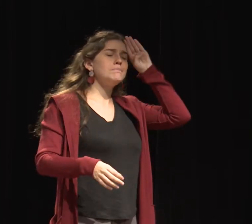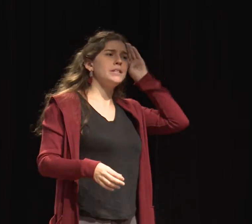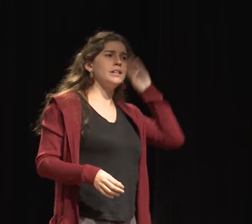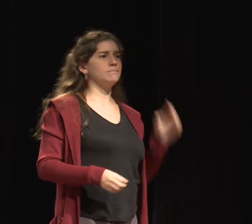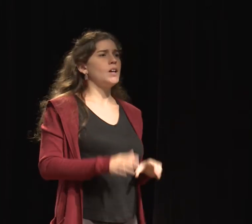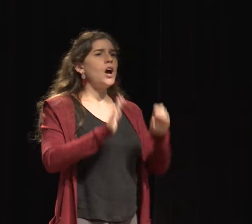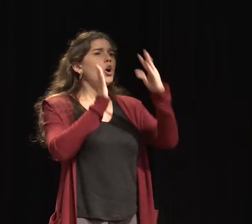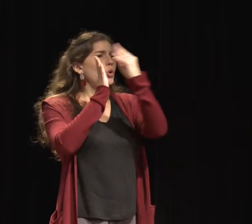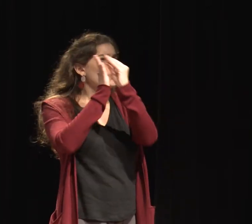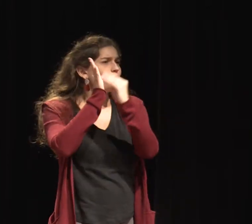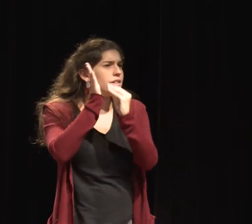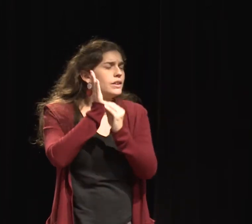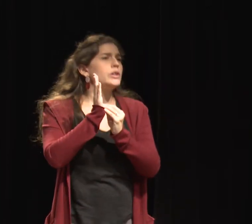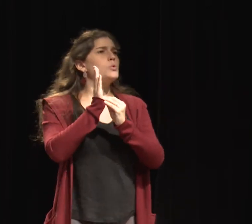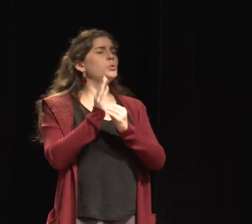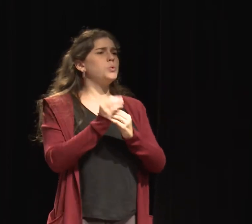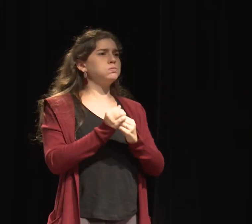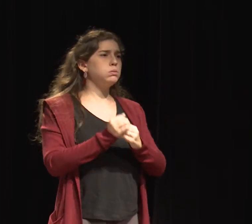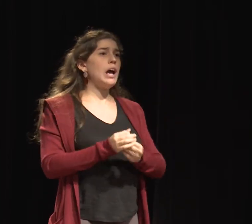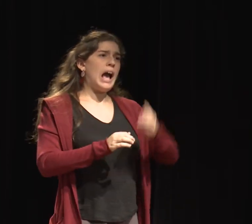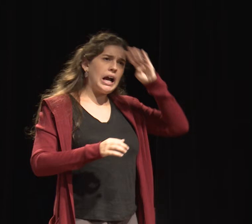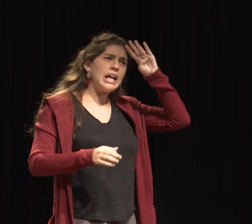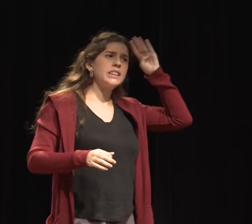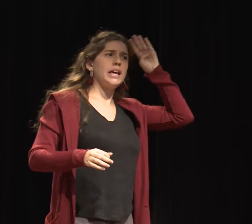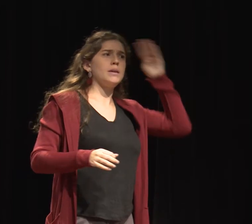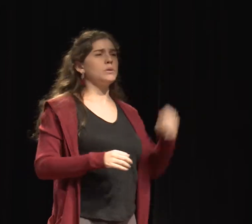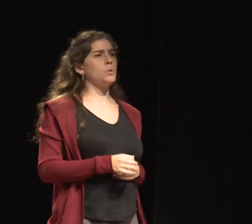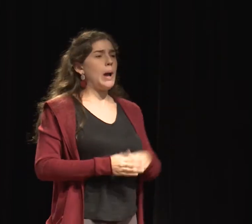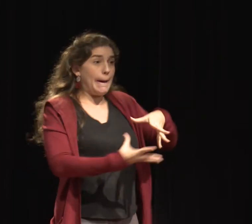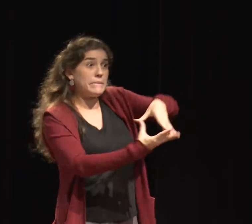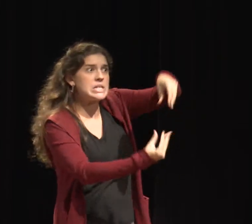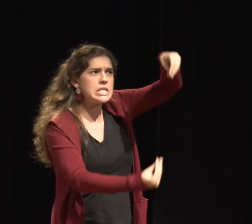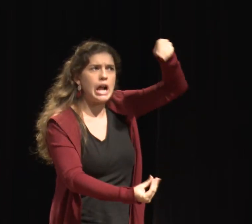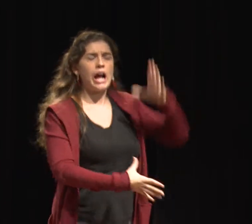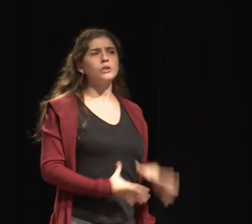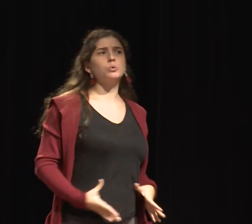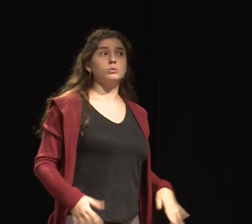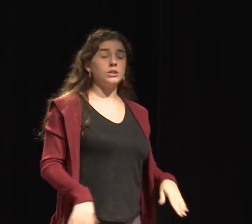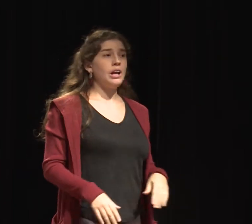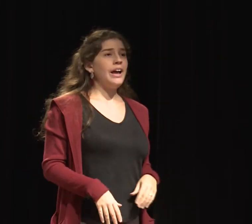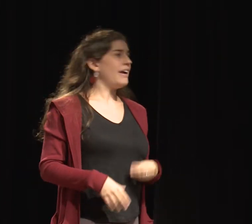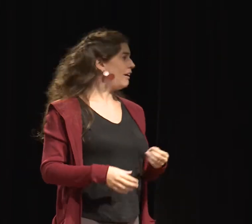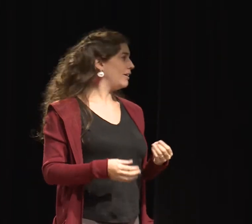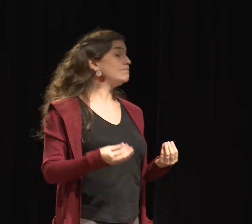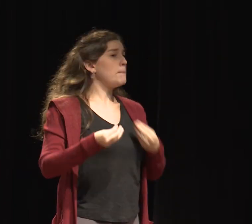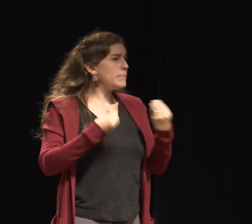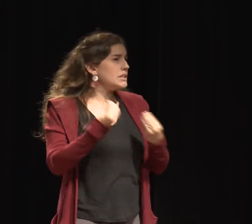Eu, dentro da universidade, da área acadêmica, os conteúdos acadêmicos,